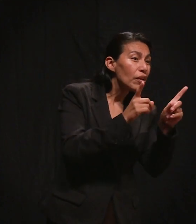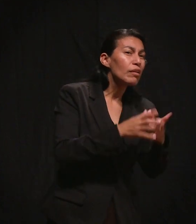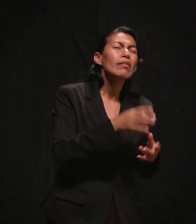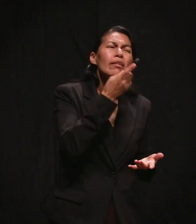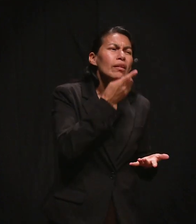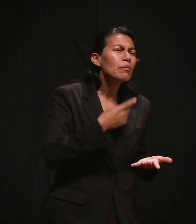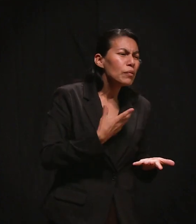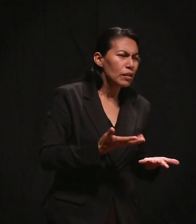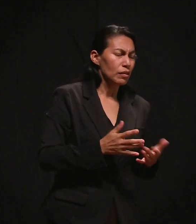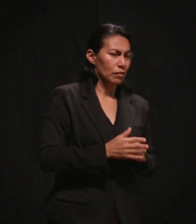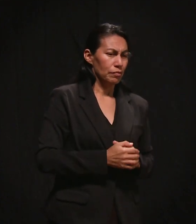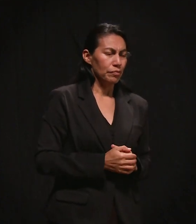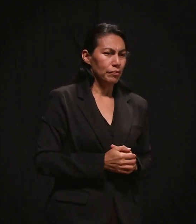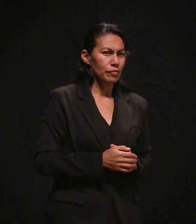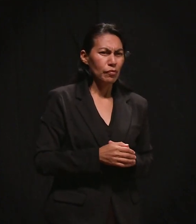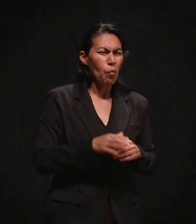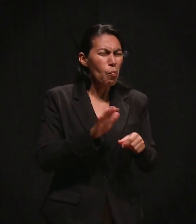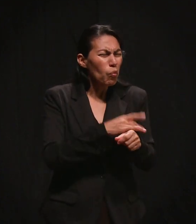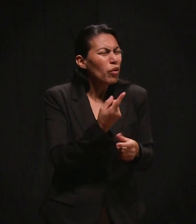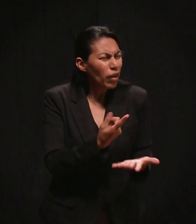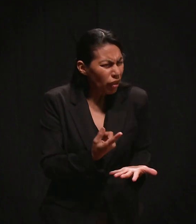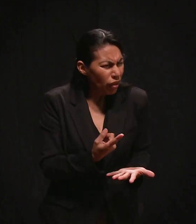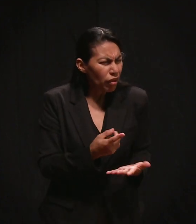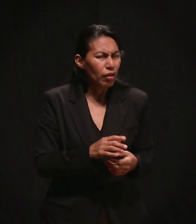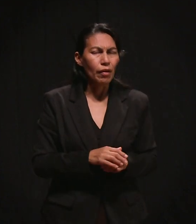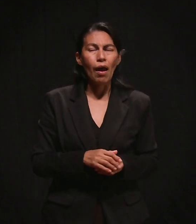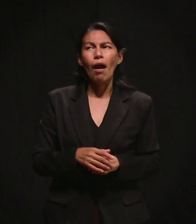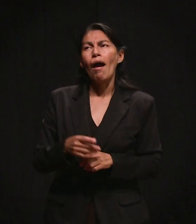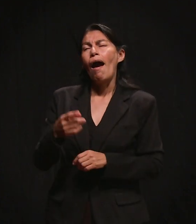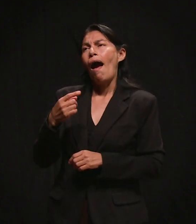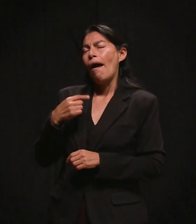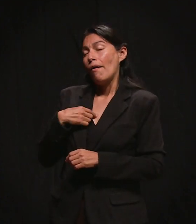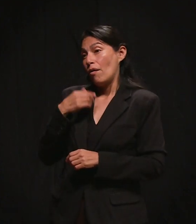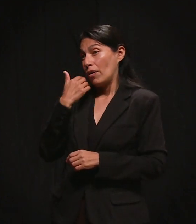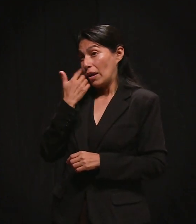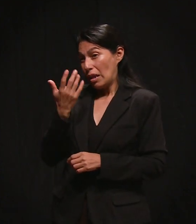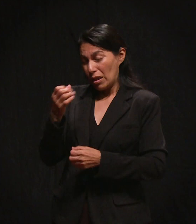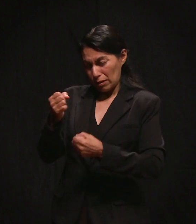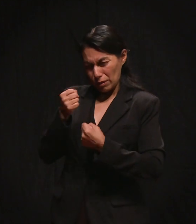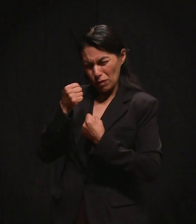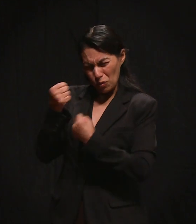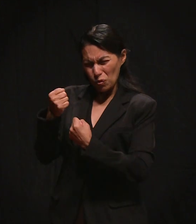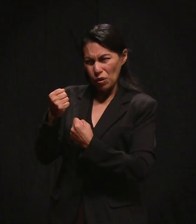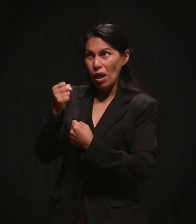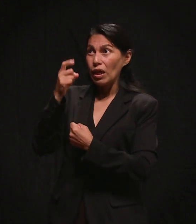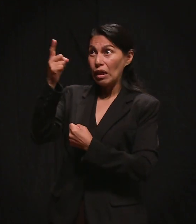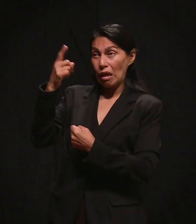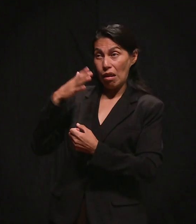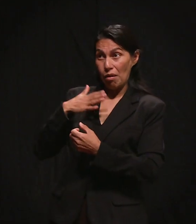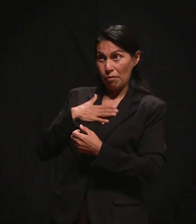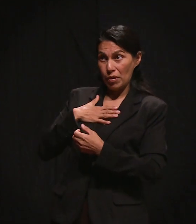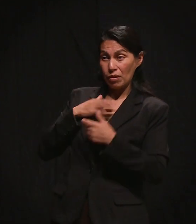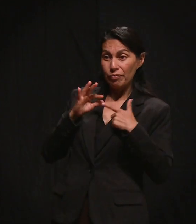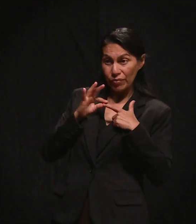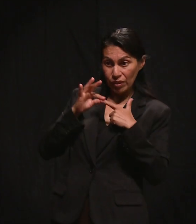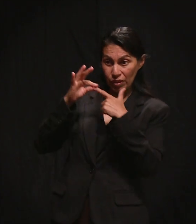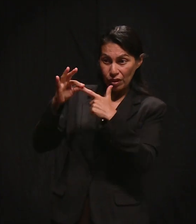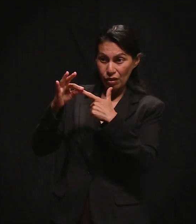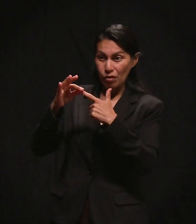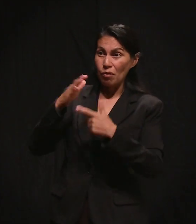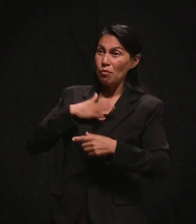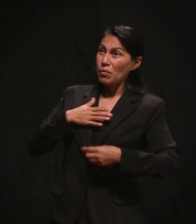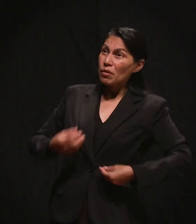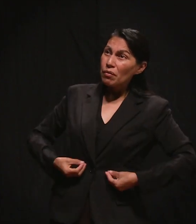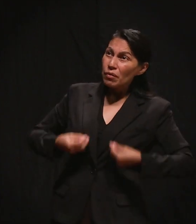¿Por qué Porque quería eso? Estar segura, ajá, quería estar segura que él estaba dirigiendo mi vida, mis